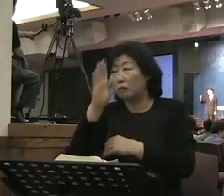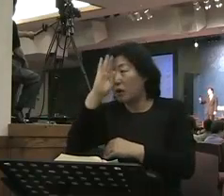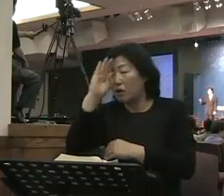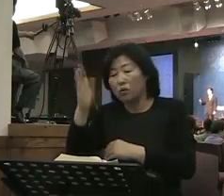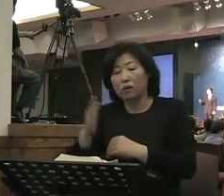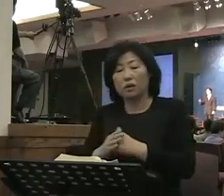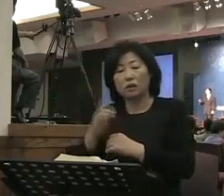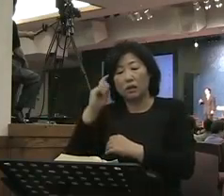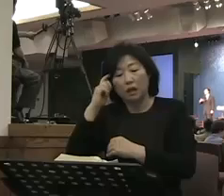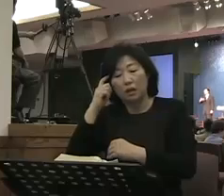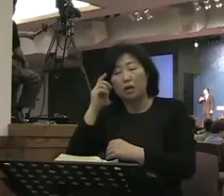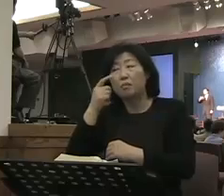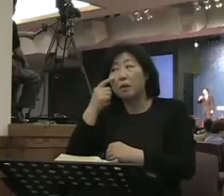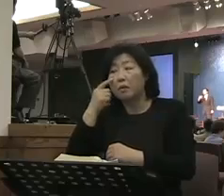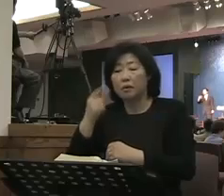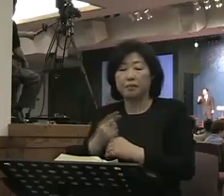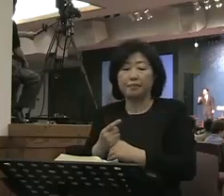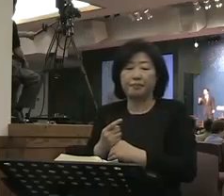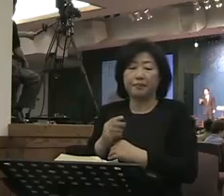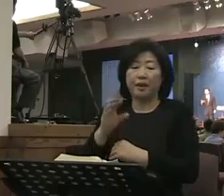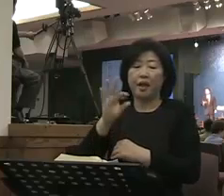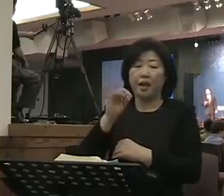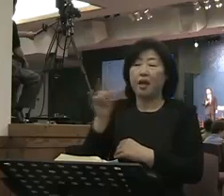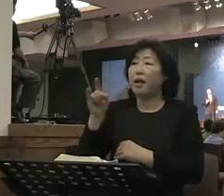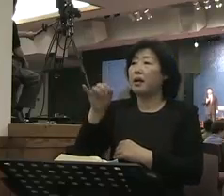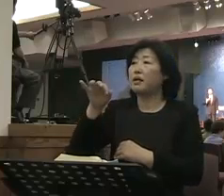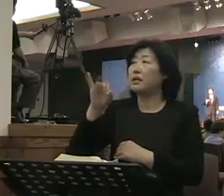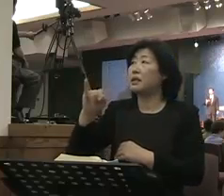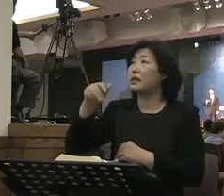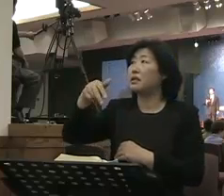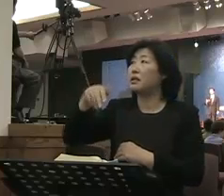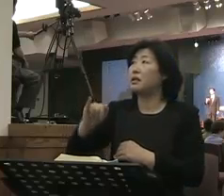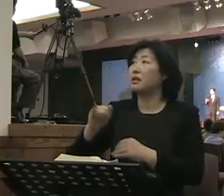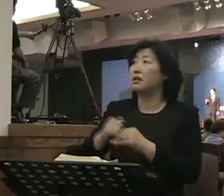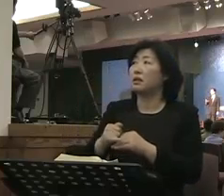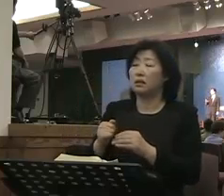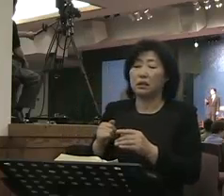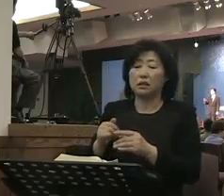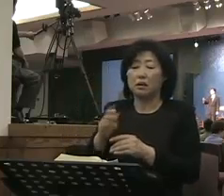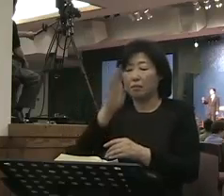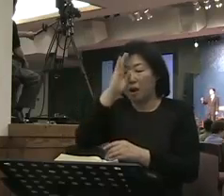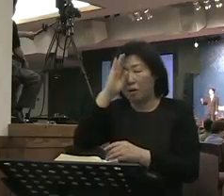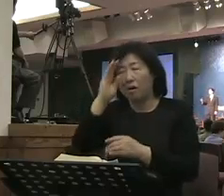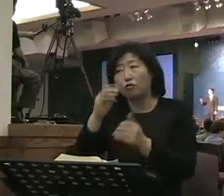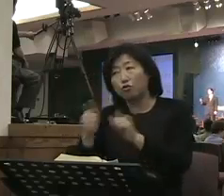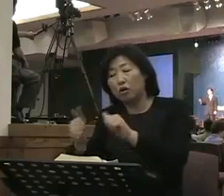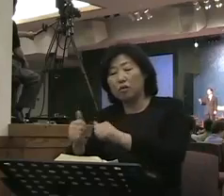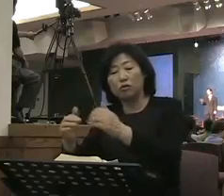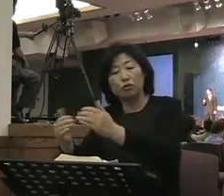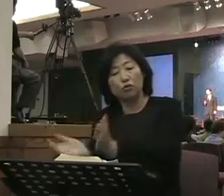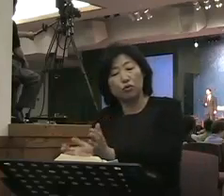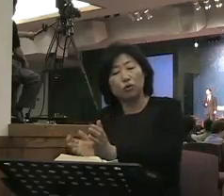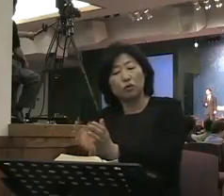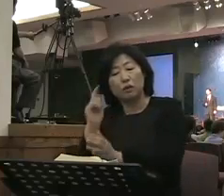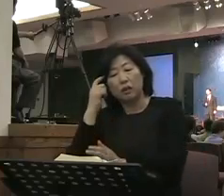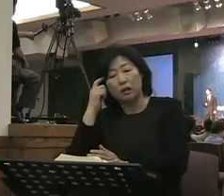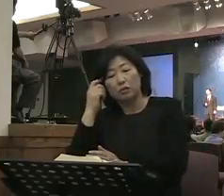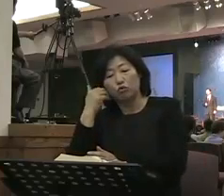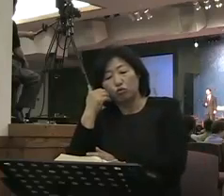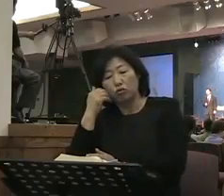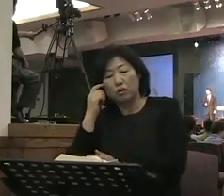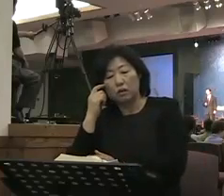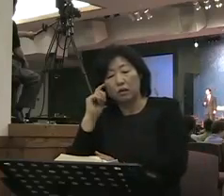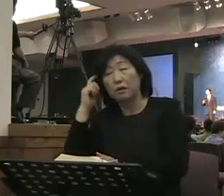그 에이즈를 통해 가장 많이 지금 그 질병을 앓고 죽어가고 있는 그룹이 누구인가 생각하지 않을 수가